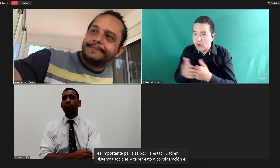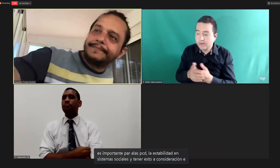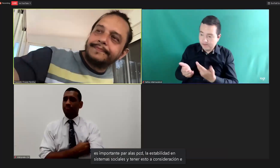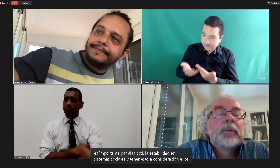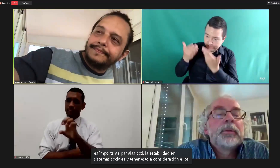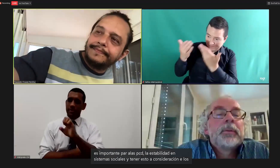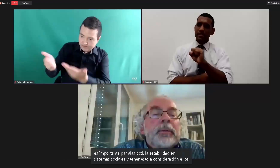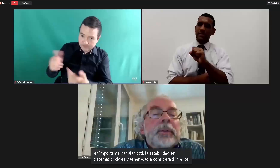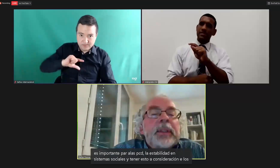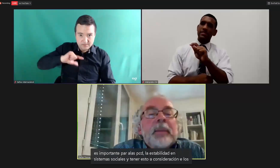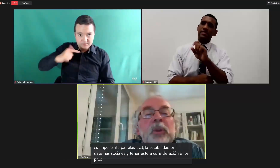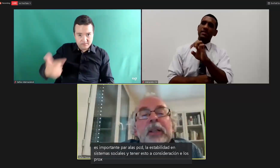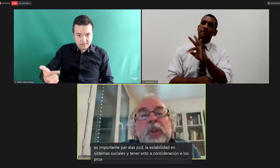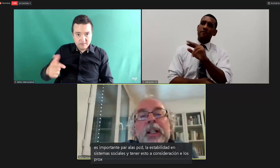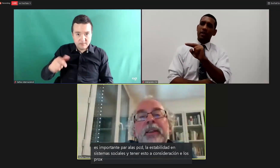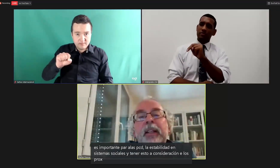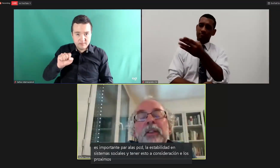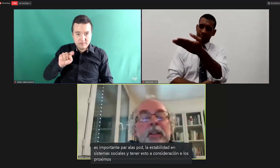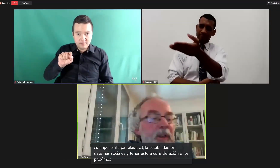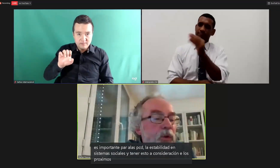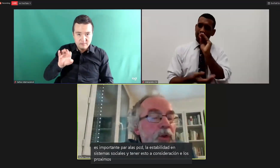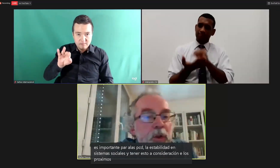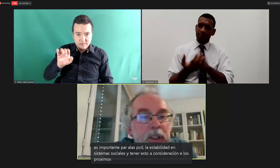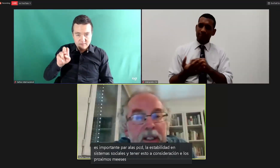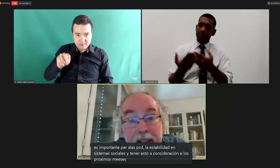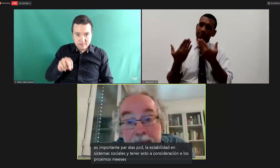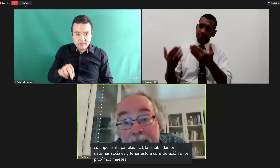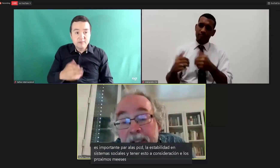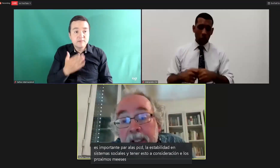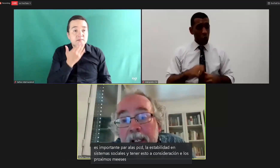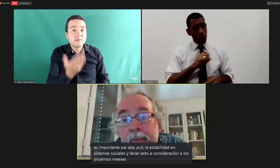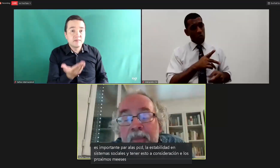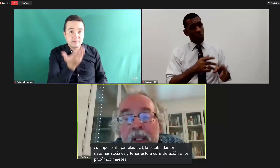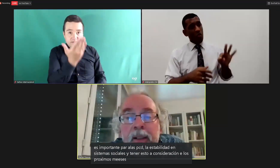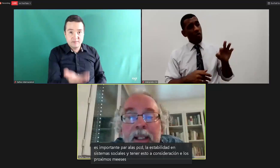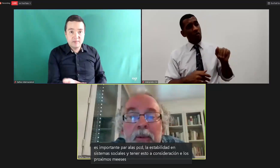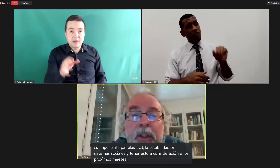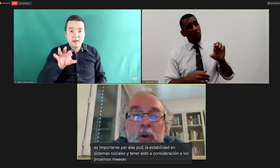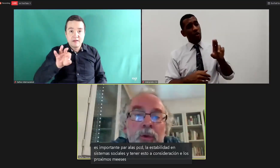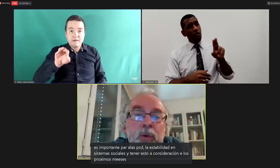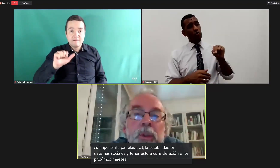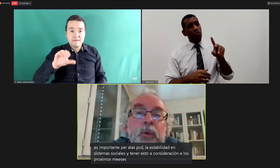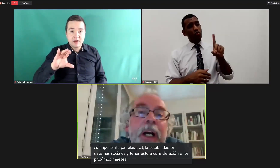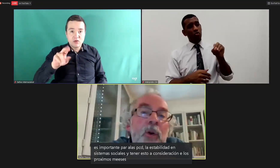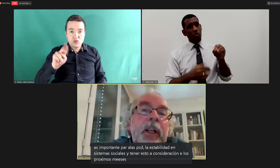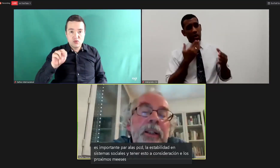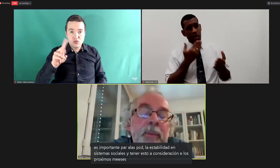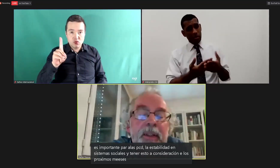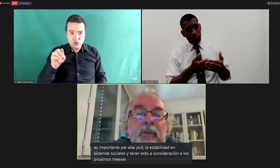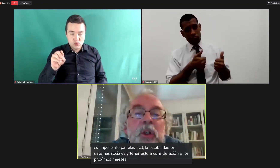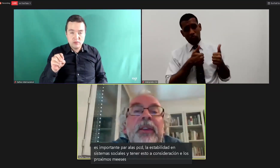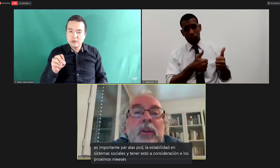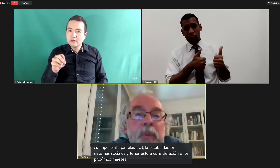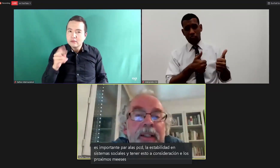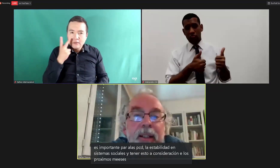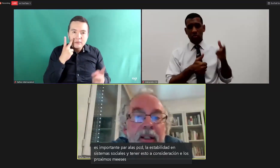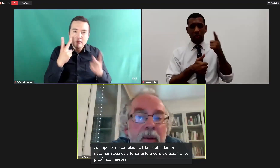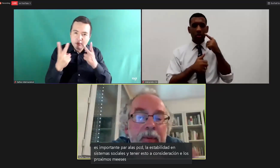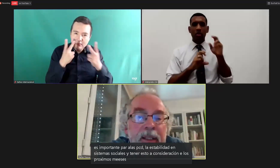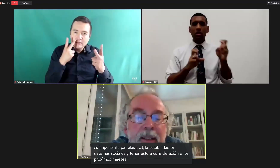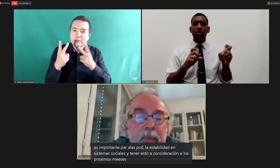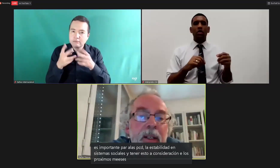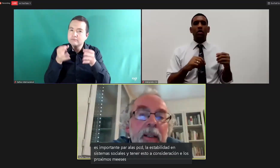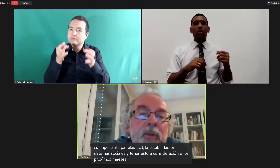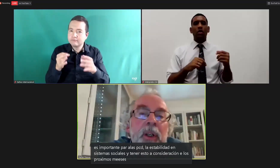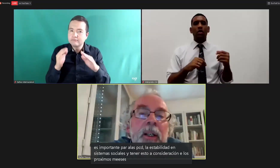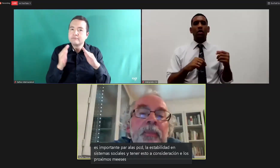Gracias. Sí, muchas gracias, Facundo. El tema también estamos viendo un auge en temas de violencia doméstica,